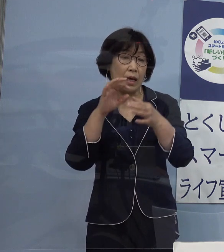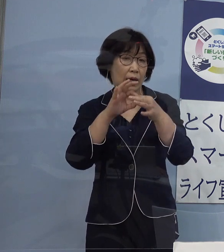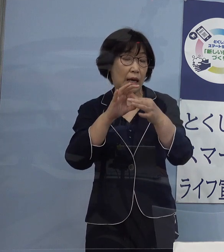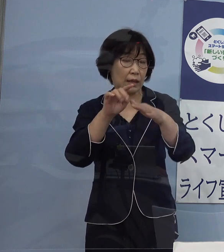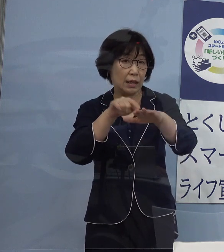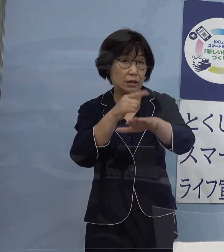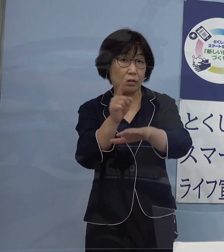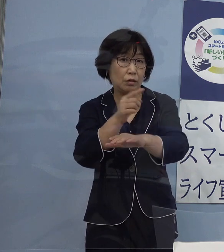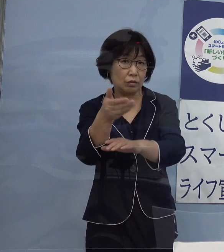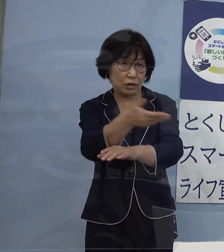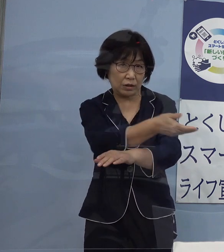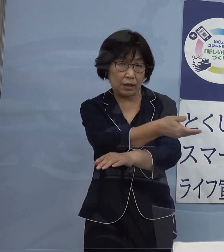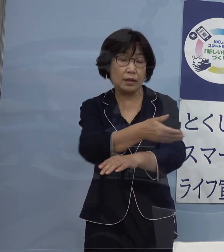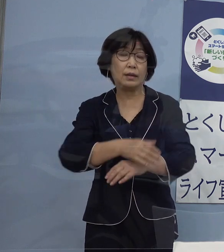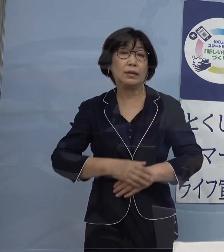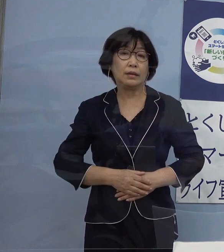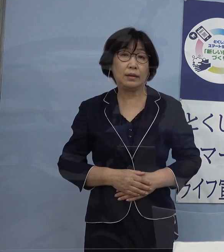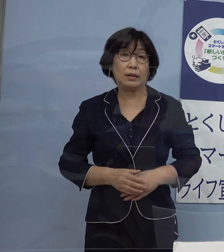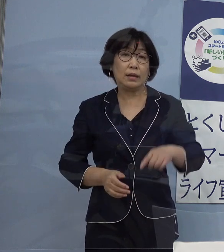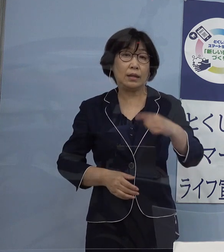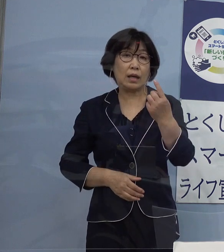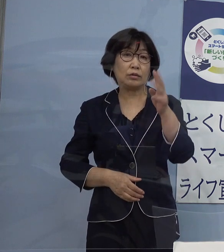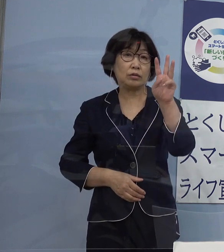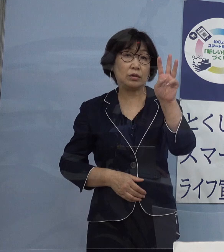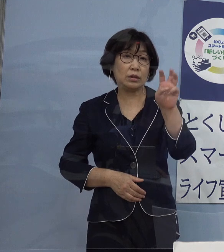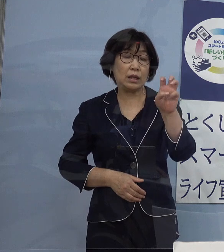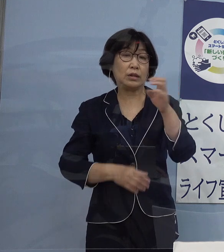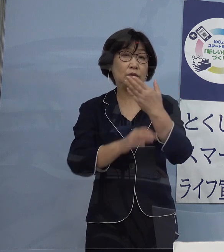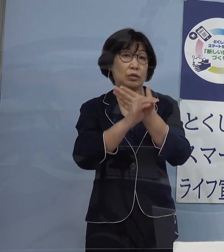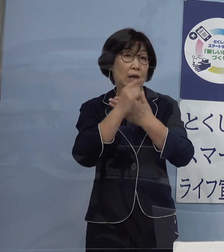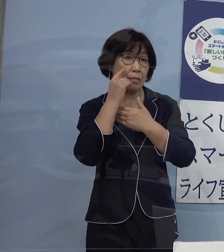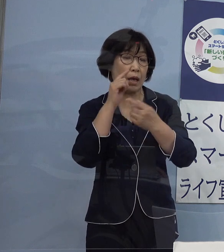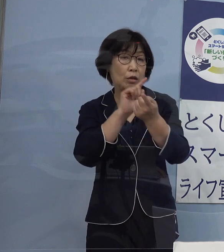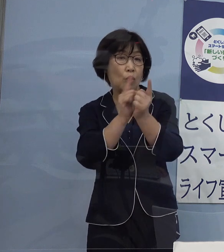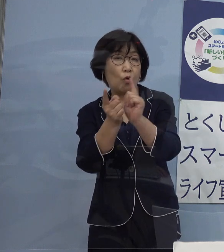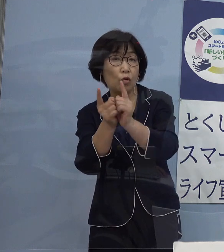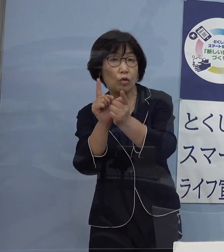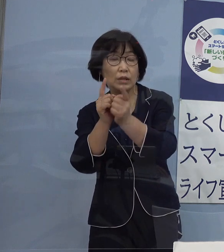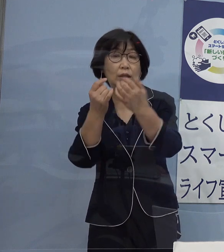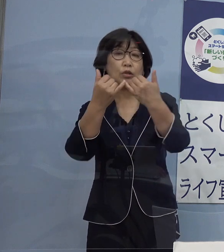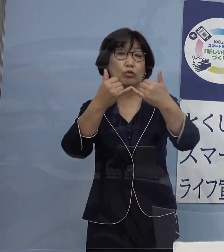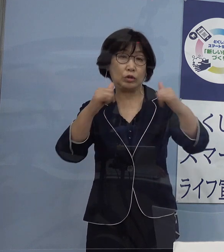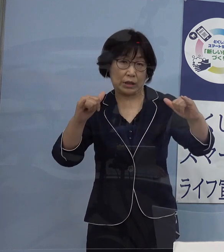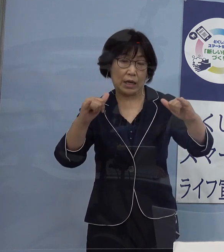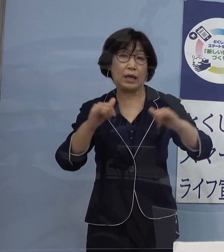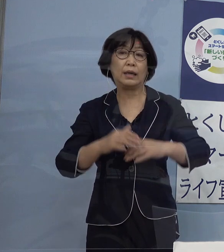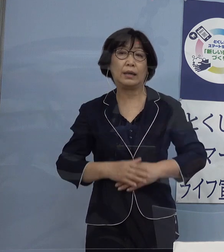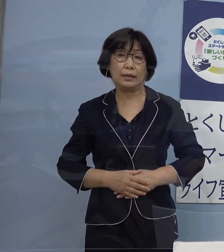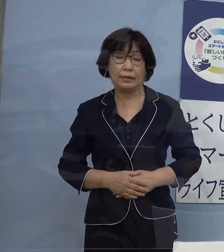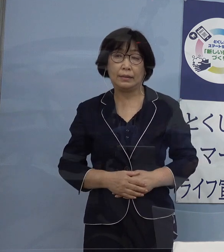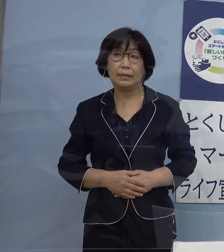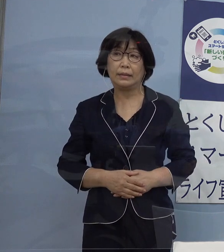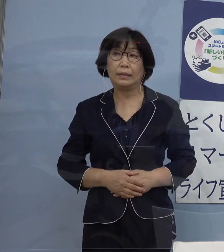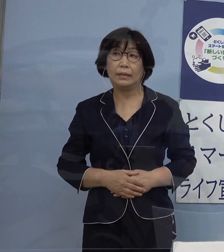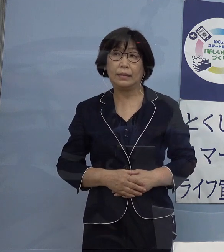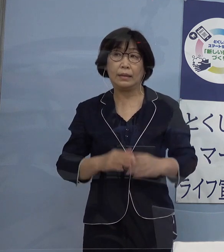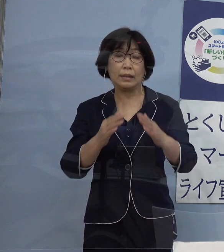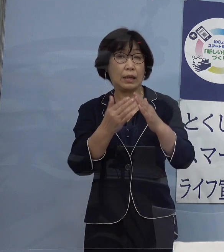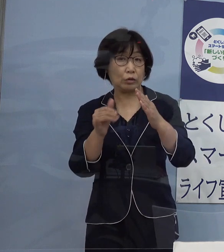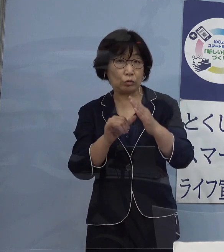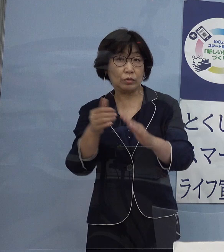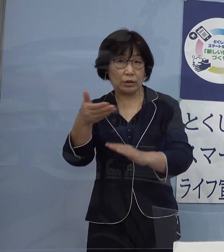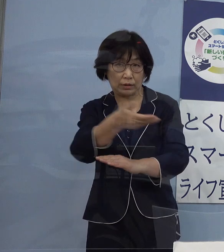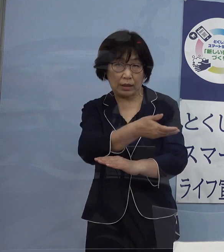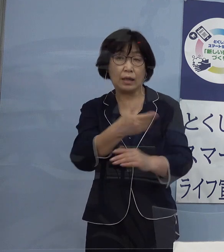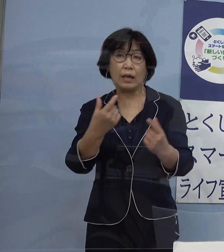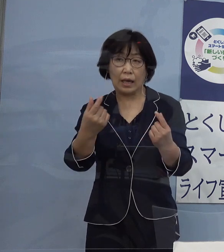ますか。 はい、130例目の方の濃厚接触者となります。 ご家族、 はい、